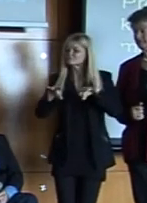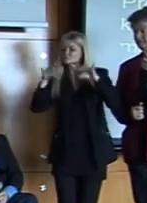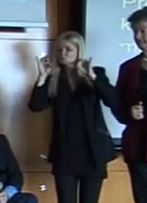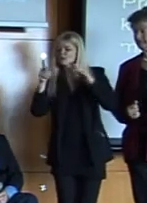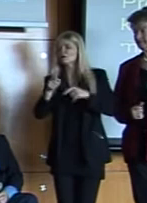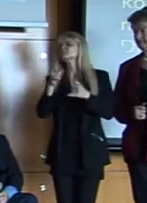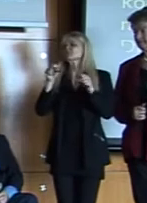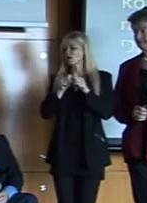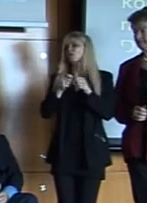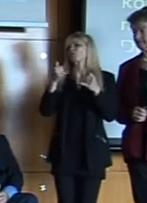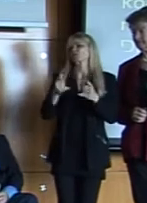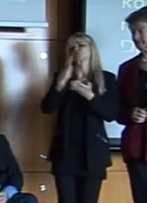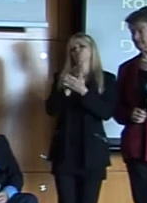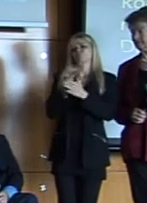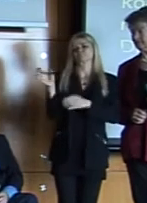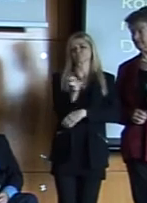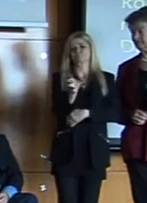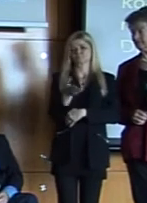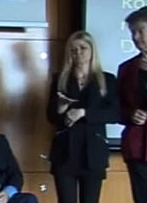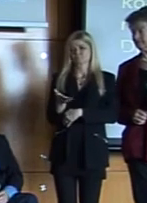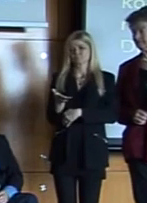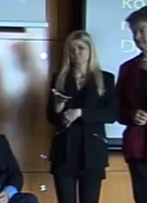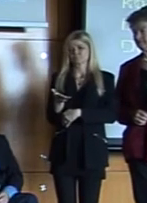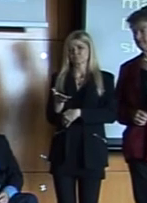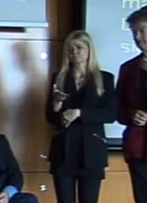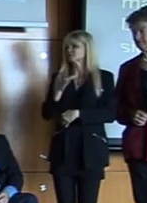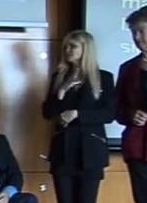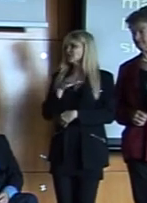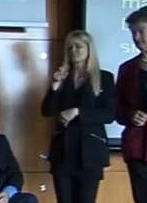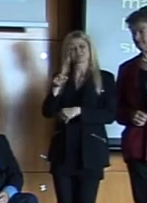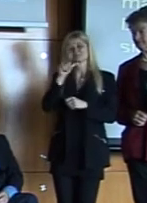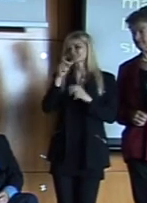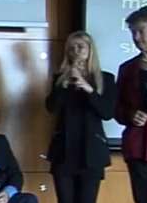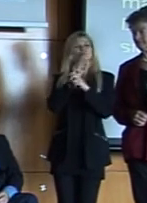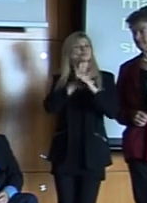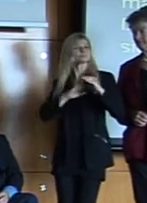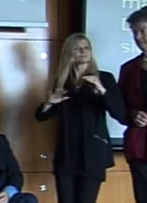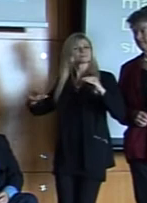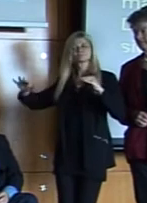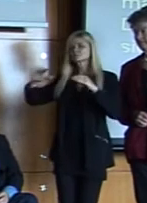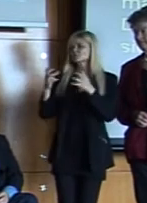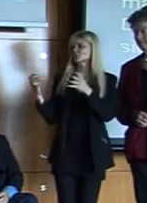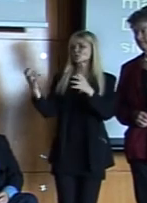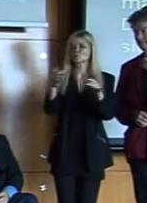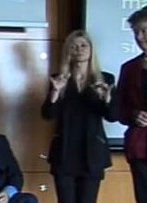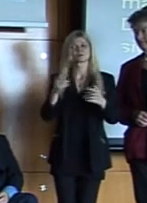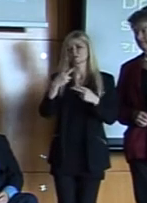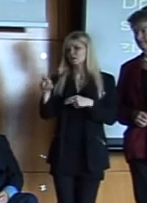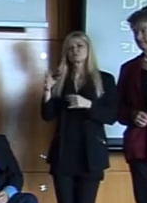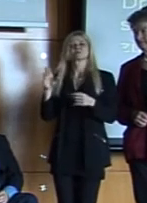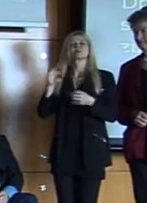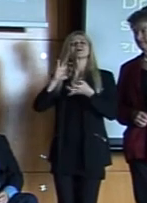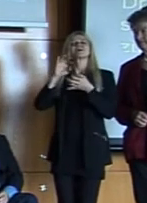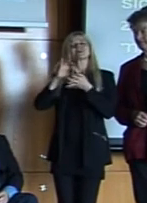gehabt haben. Es ist aber eher auch so, dass diese Bewegung sich nicht österreichweit ausübt und dass sie auch in Kärnten immer wieder mit